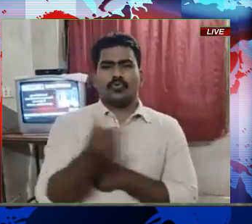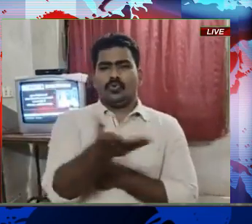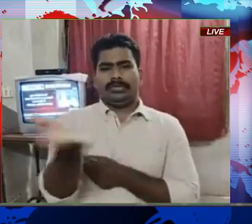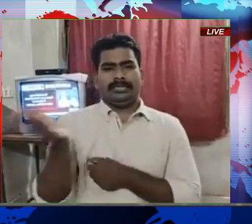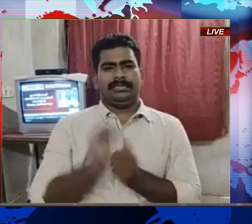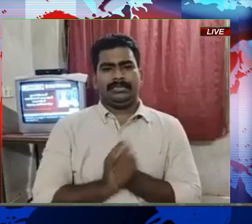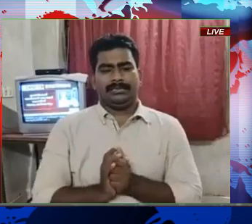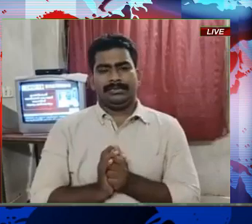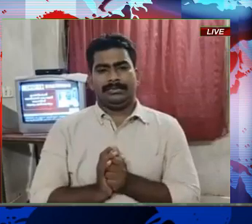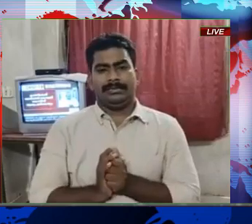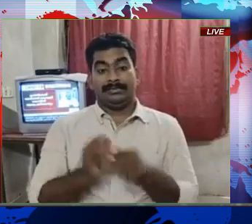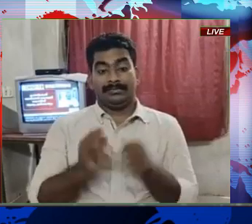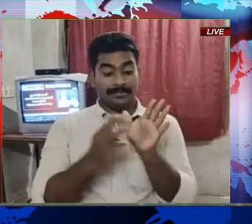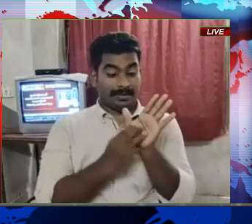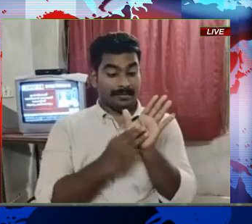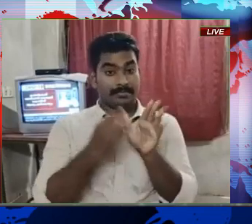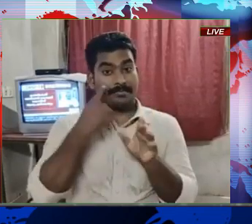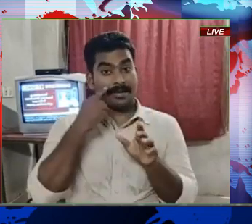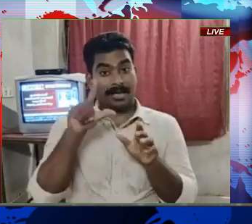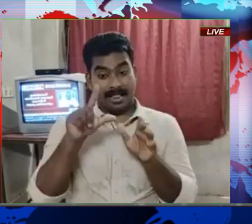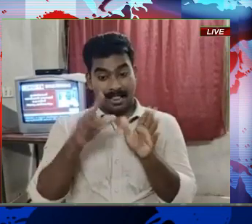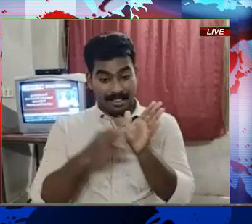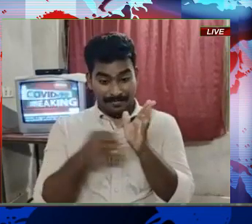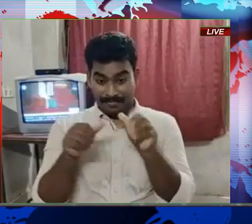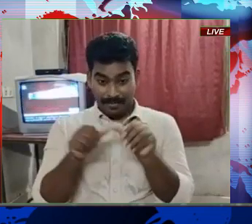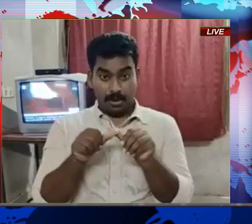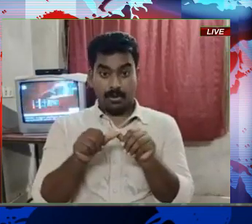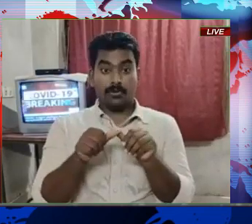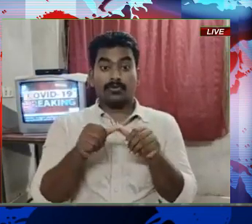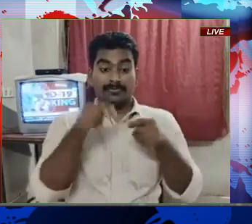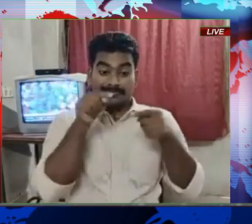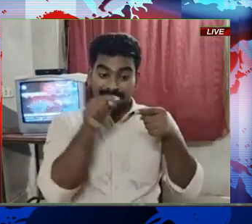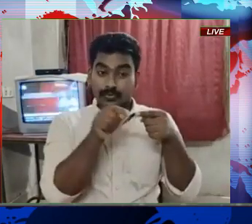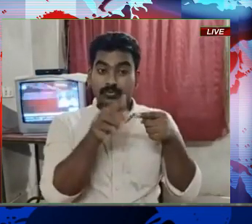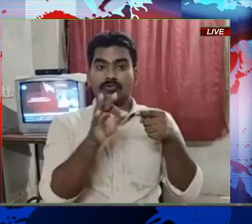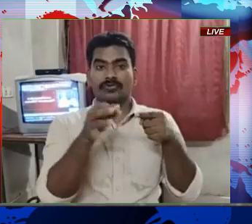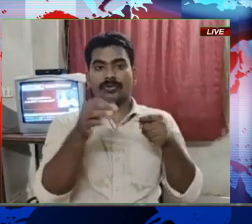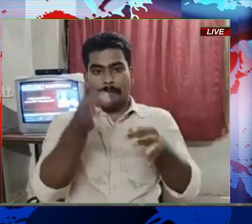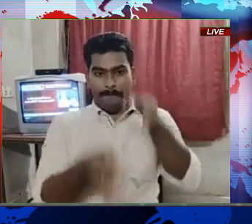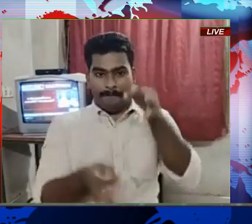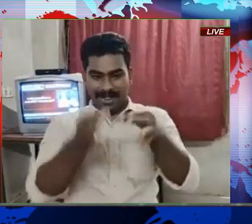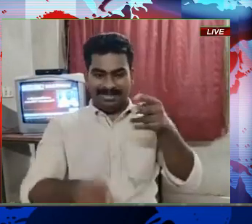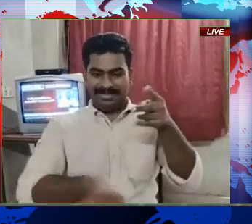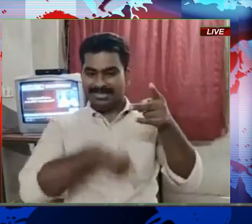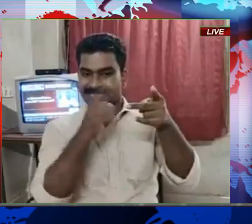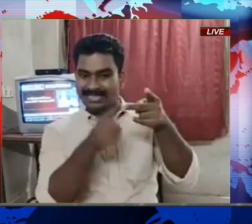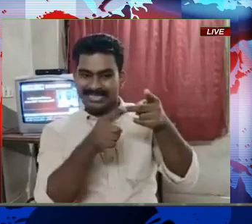കൂടുതൽ പാല് സ്വീകരിക്കുന്നതിന് ശ്രമിക്കാമെന്നും തമിഴ്നാട് സർക്കാർ ഉറപ്പ് നൽകിയിട്ടുണ്ട്.